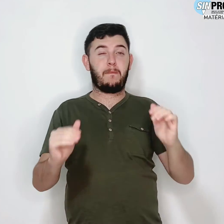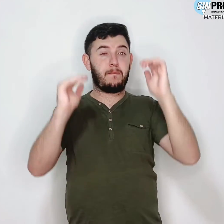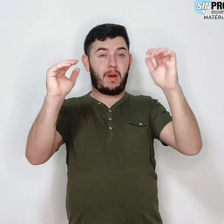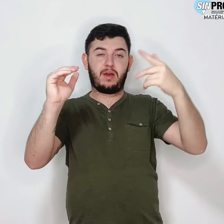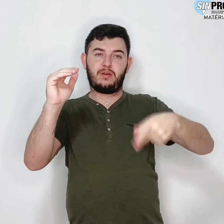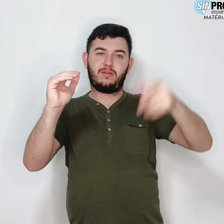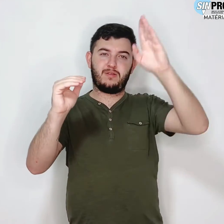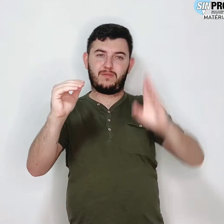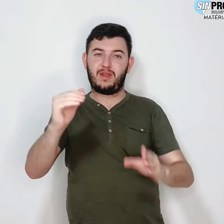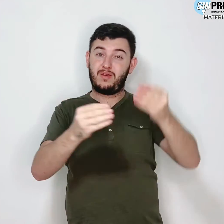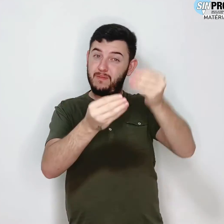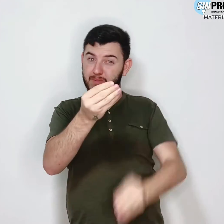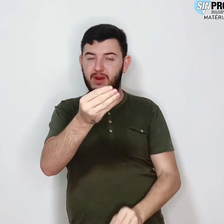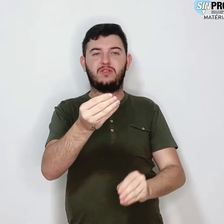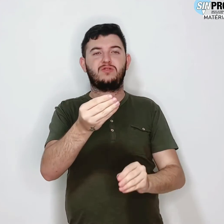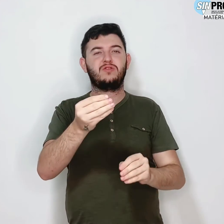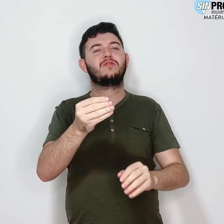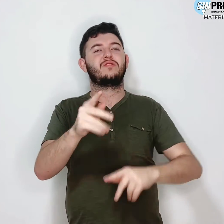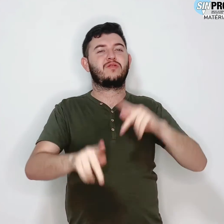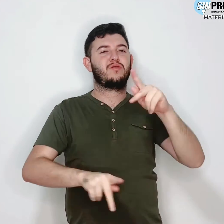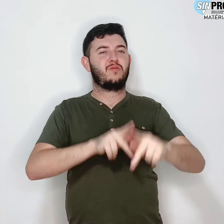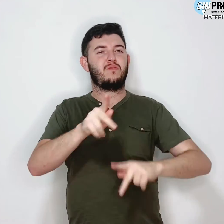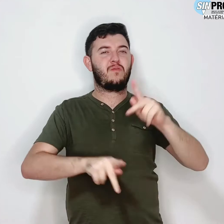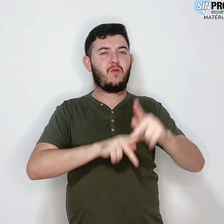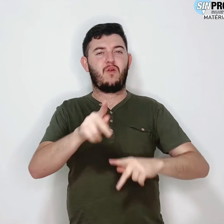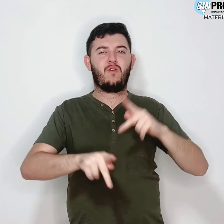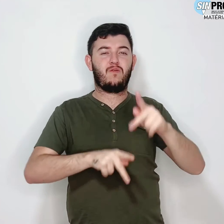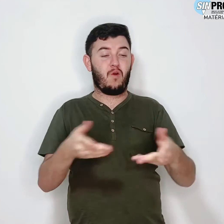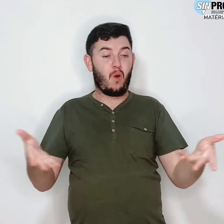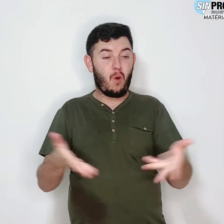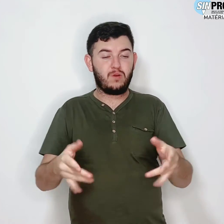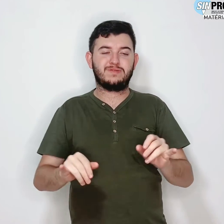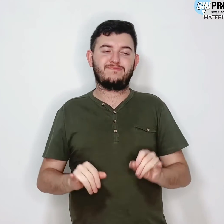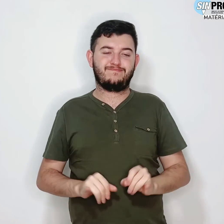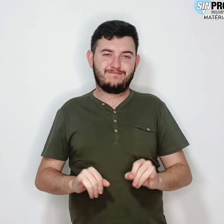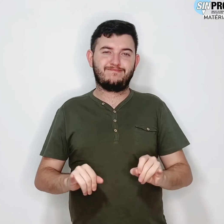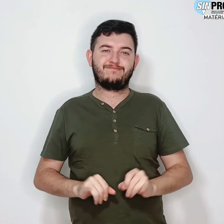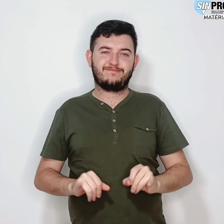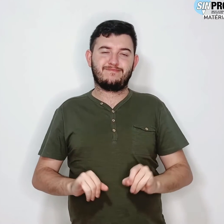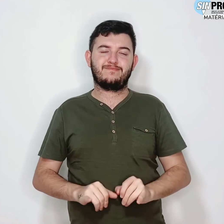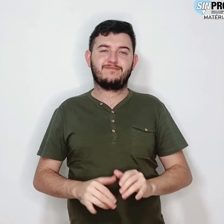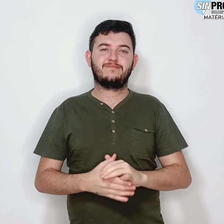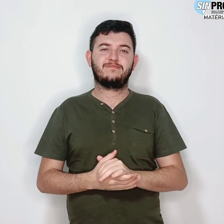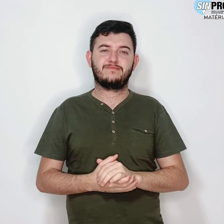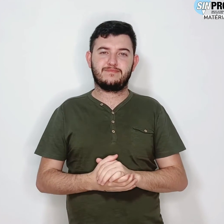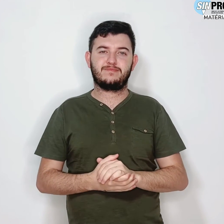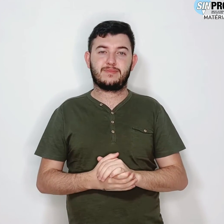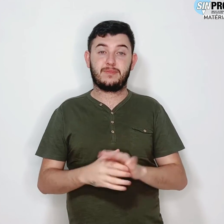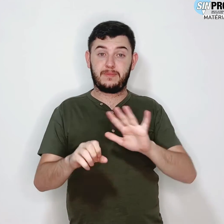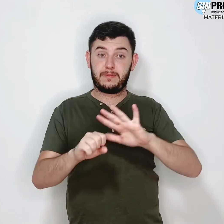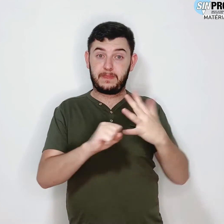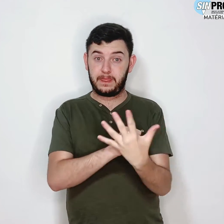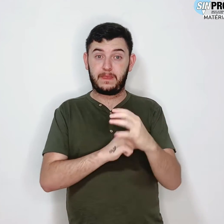irreversíveis a nação já está colhendo. A pandemia da Covid-19